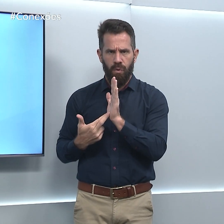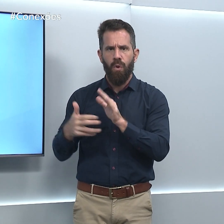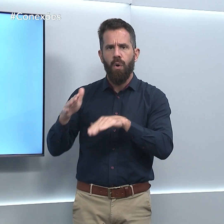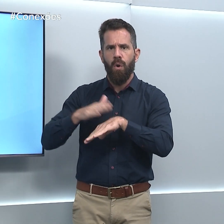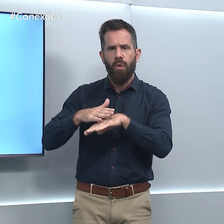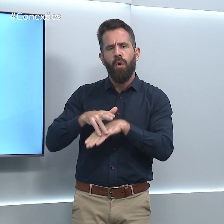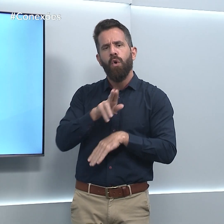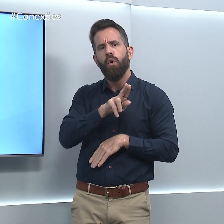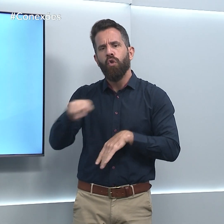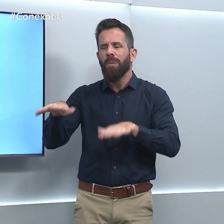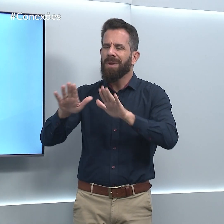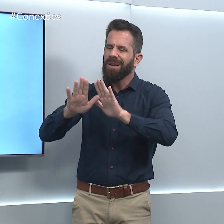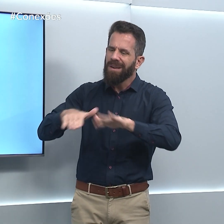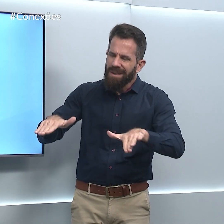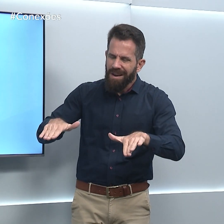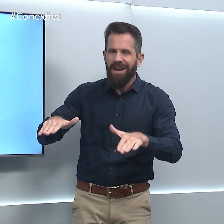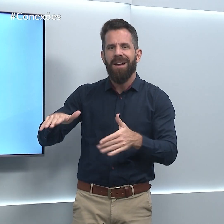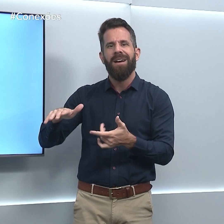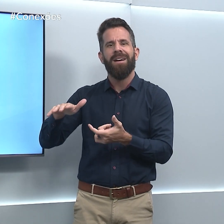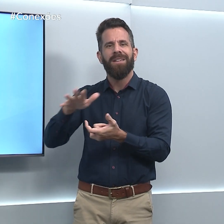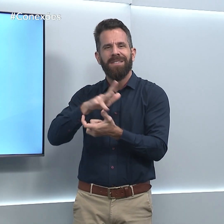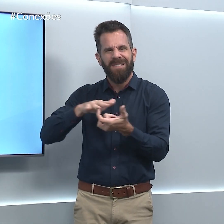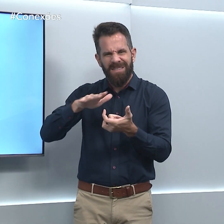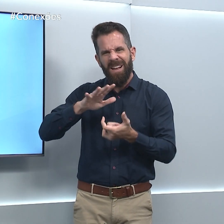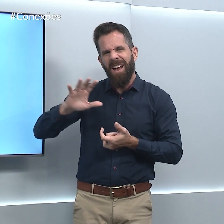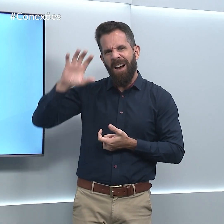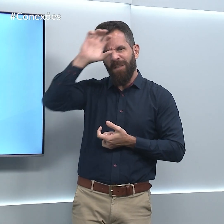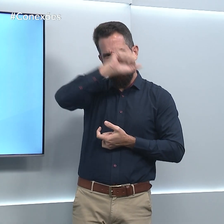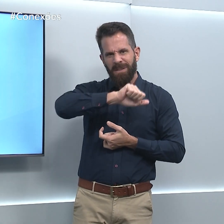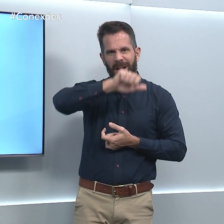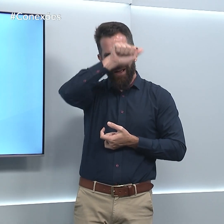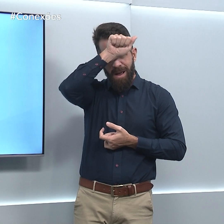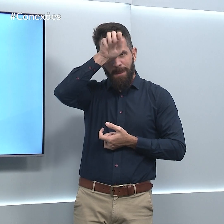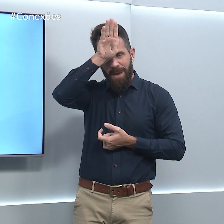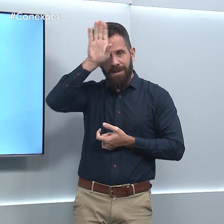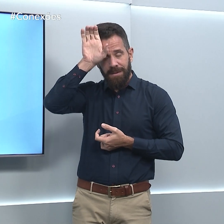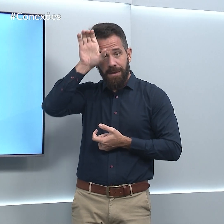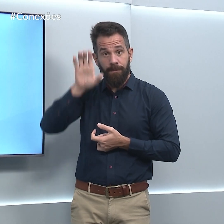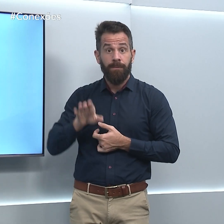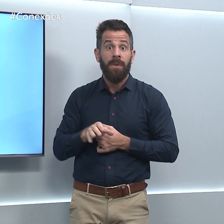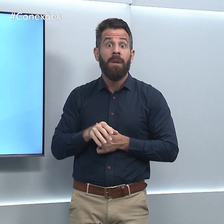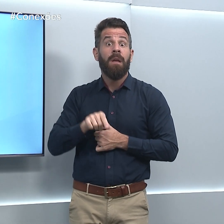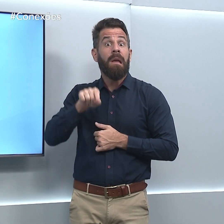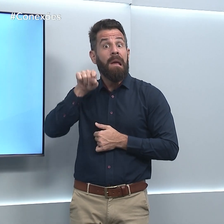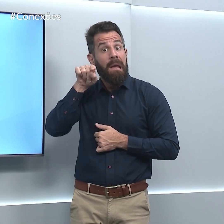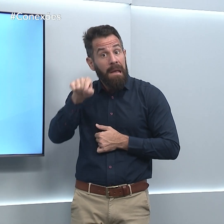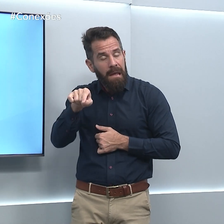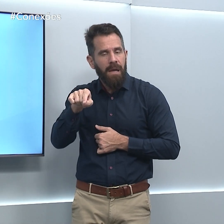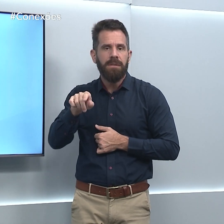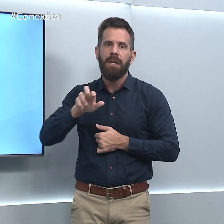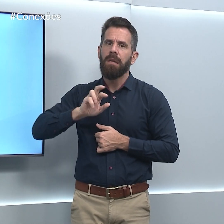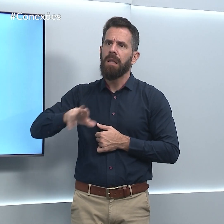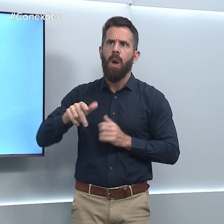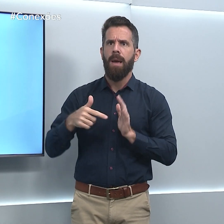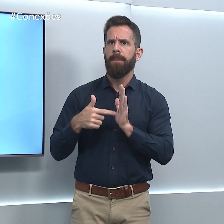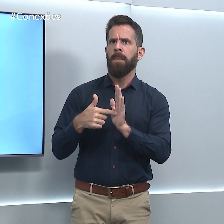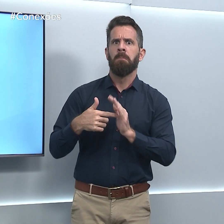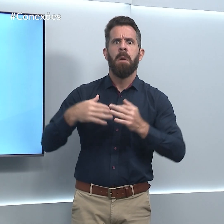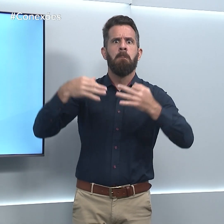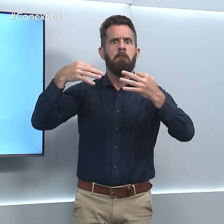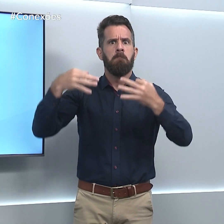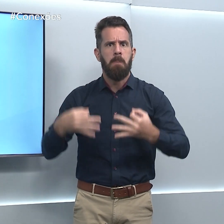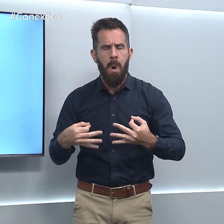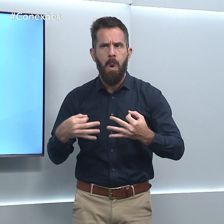Criança Alfabetizada. O MEC ressaltou que o SAEB não deve ser considerado um indicador definitivo